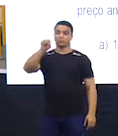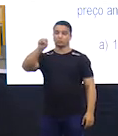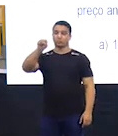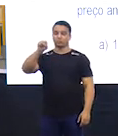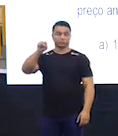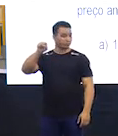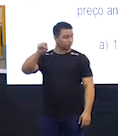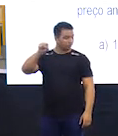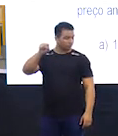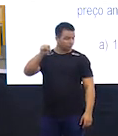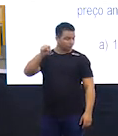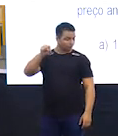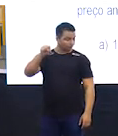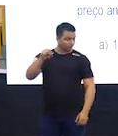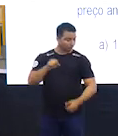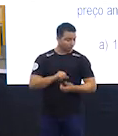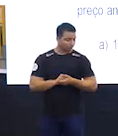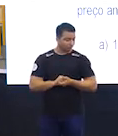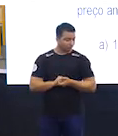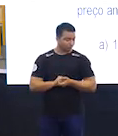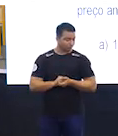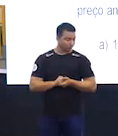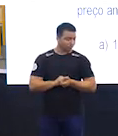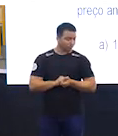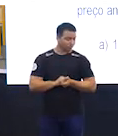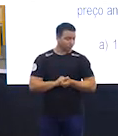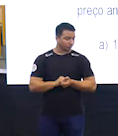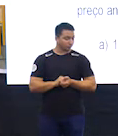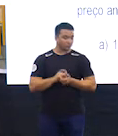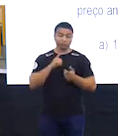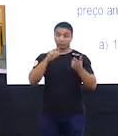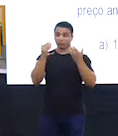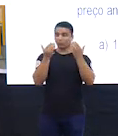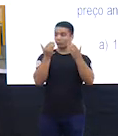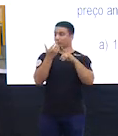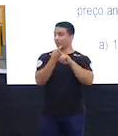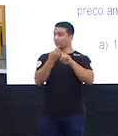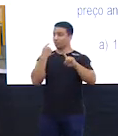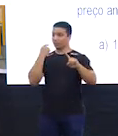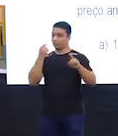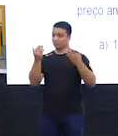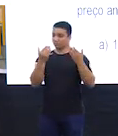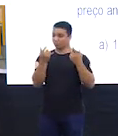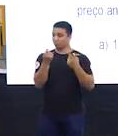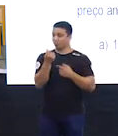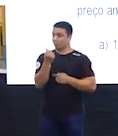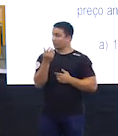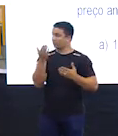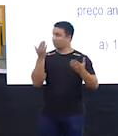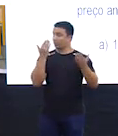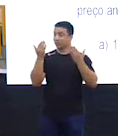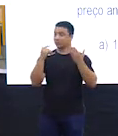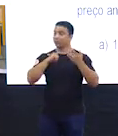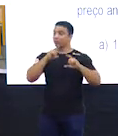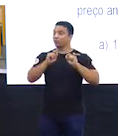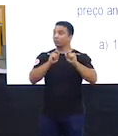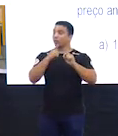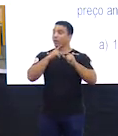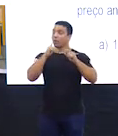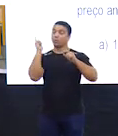2,08. Em relação ao preço antigo, o